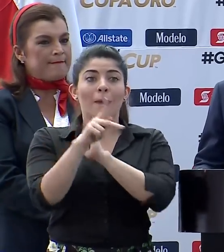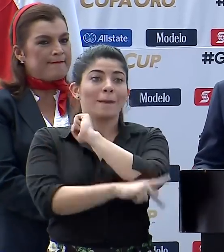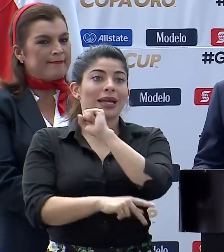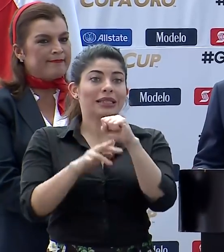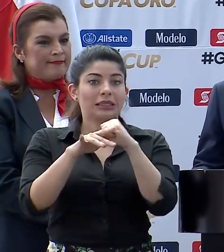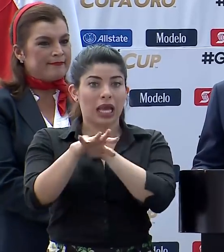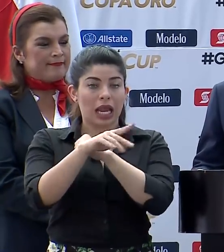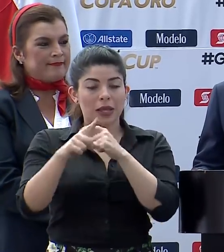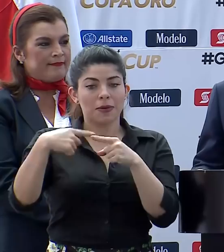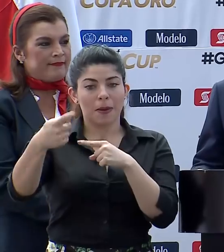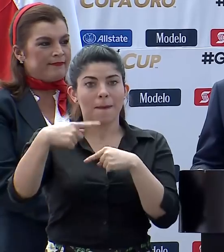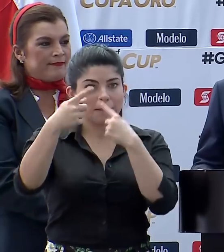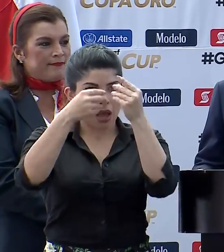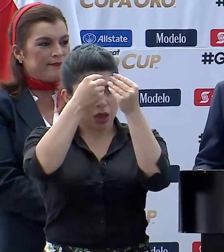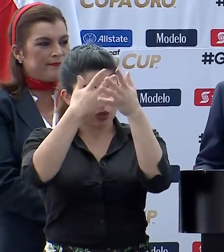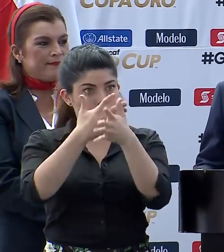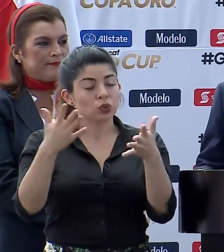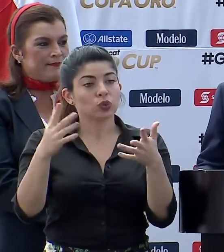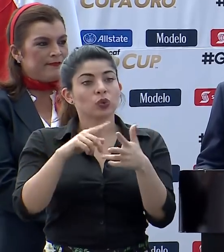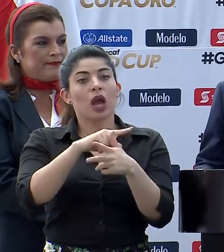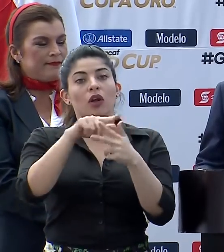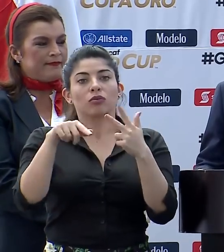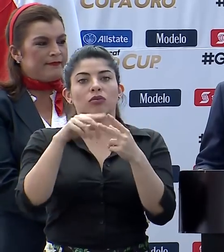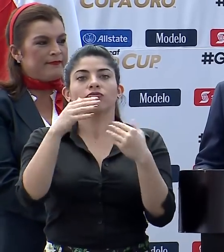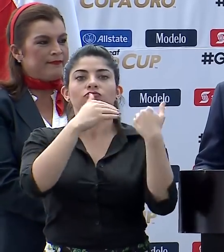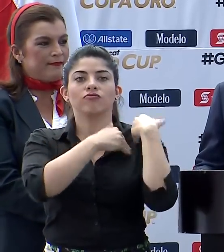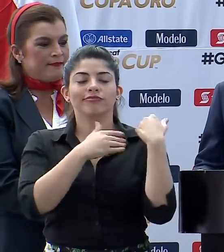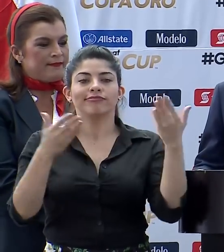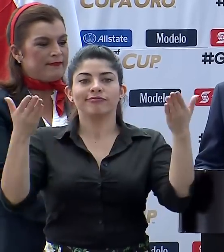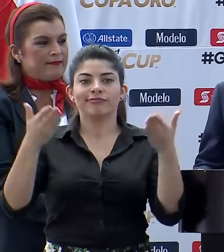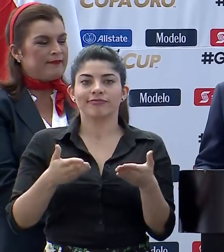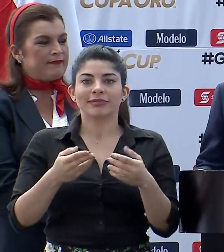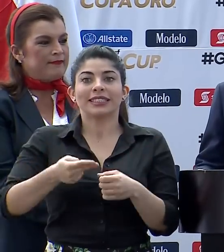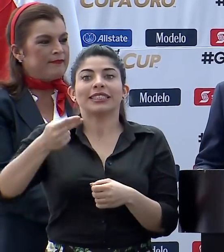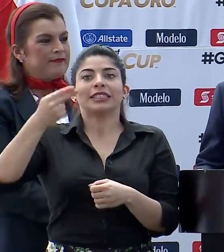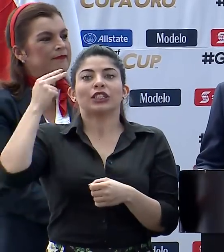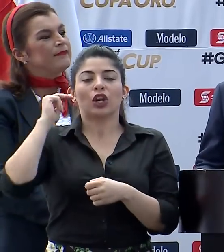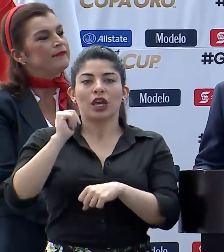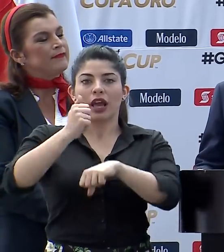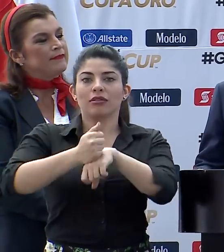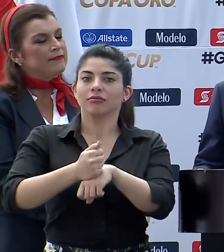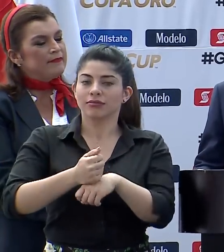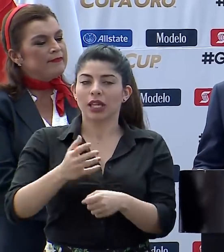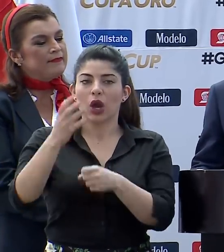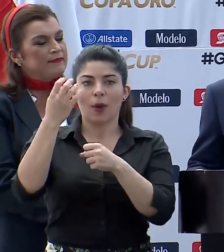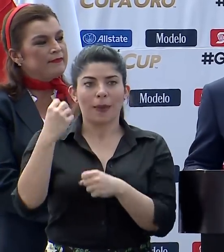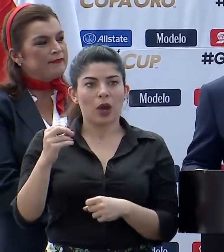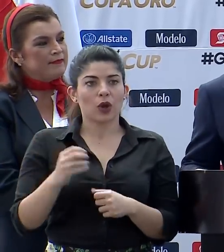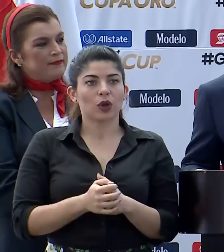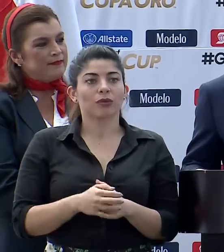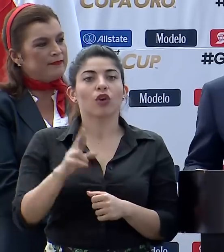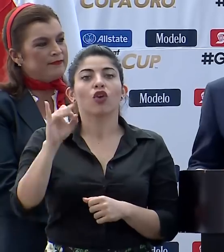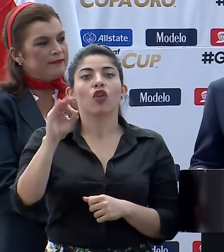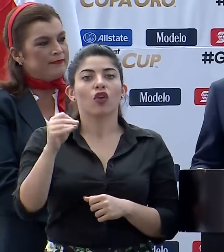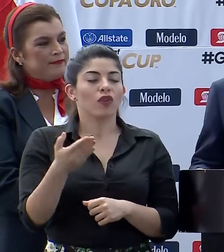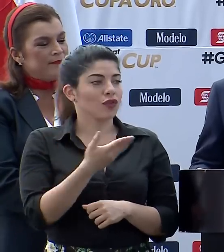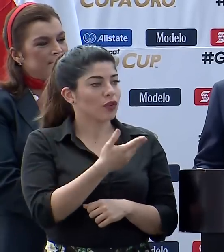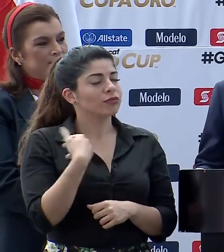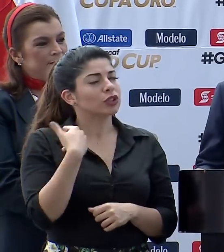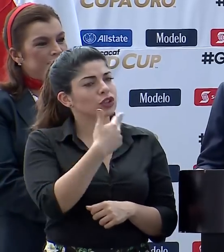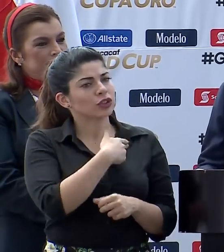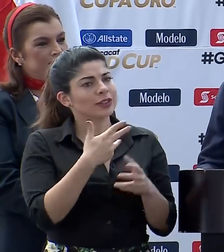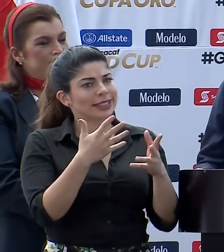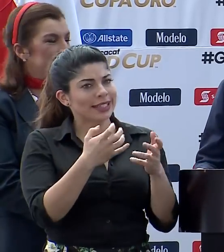anunciado próximamente le darán la bienvenida a esta histórica edición de Copa Oro. Rodolfo,